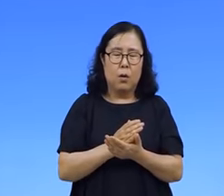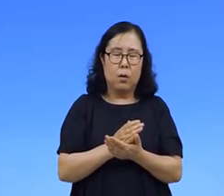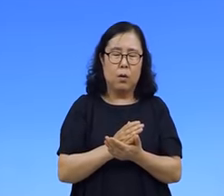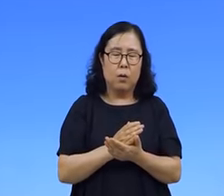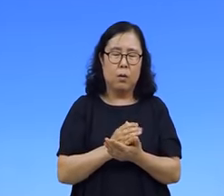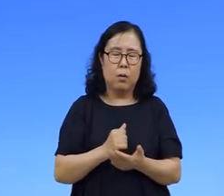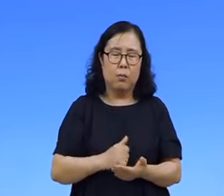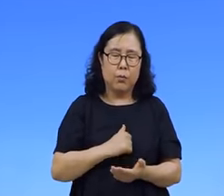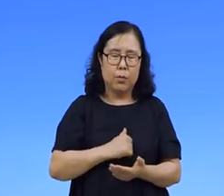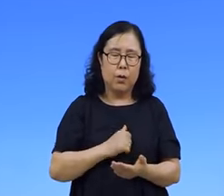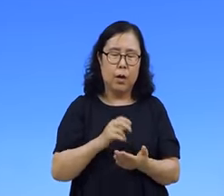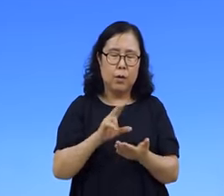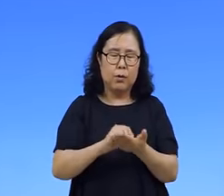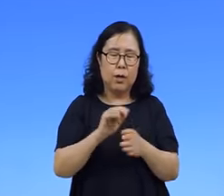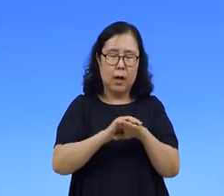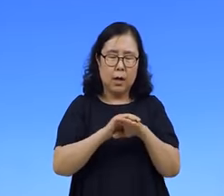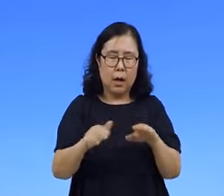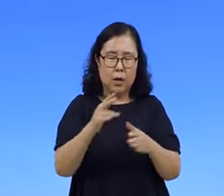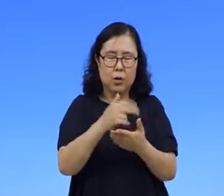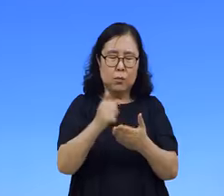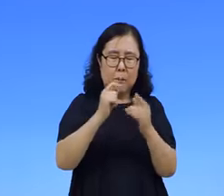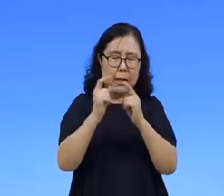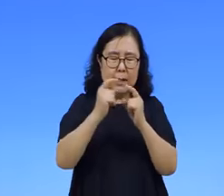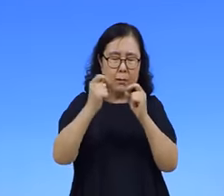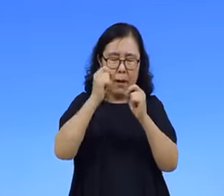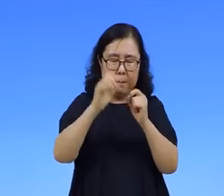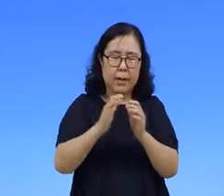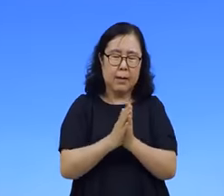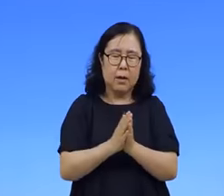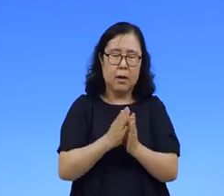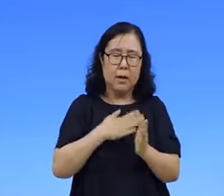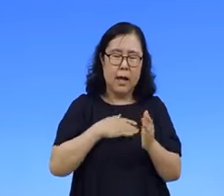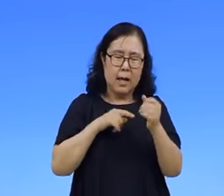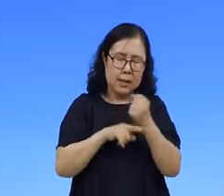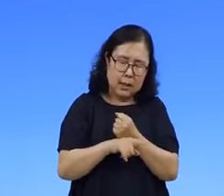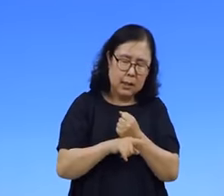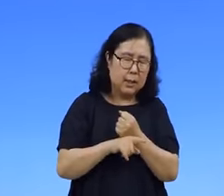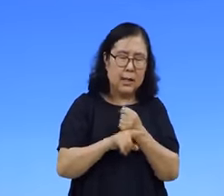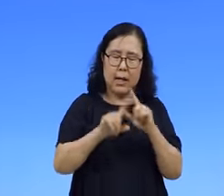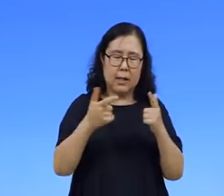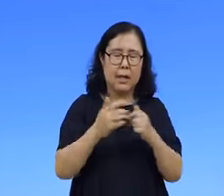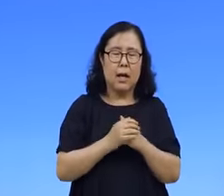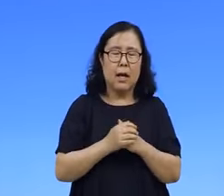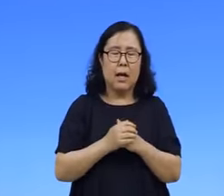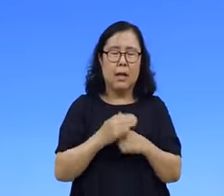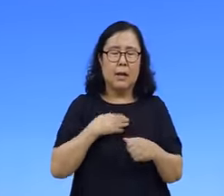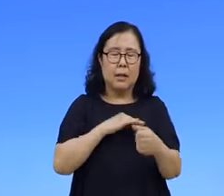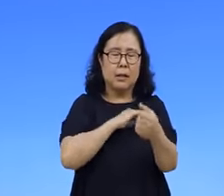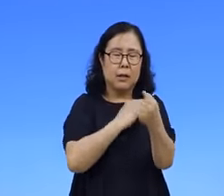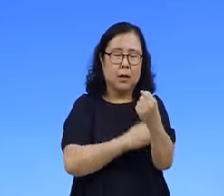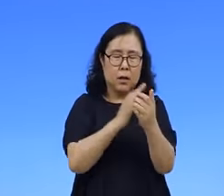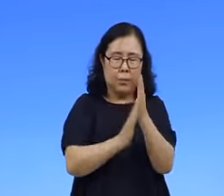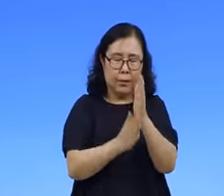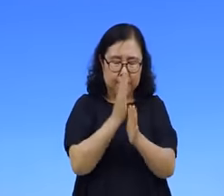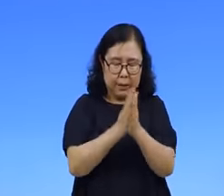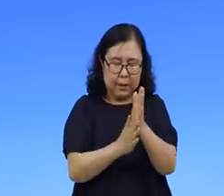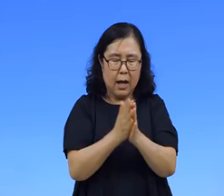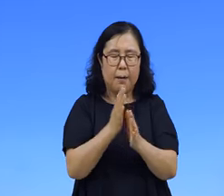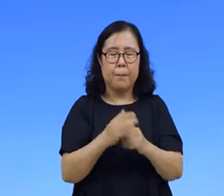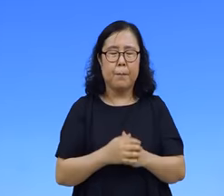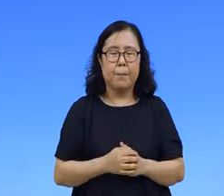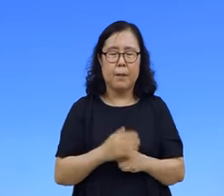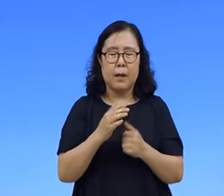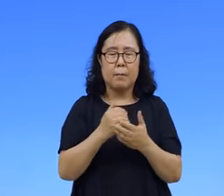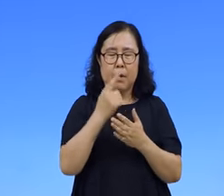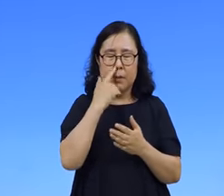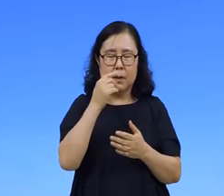말씀을 붙잡으면서 아버지, 내 마음은 갈망하는데 내 의식은 그것을 하고자 하는데 능력이 없습니다.